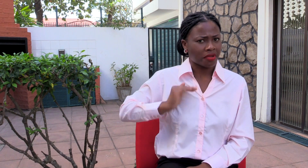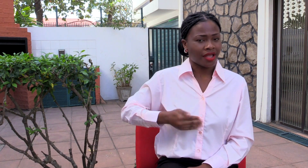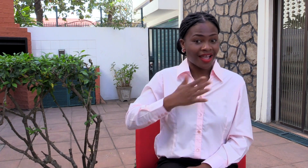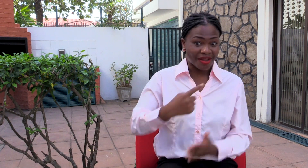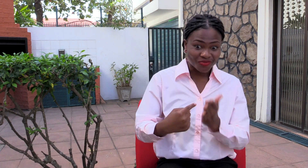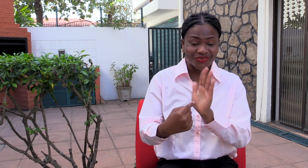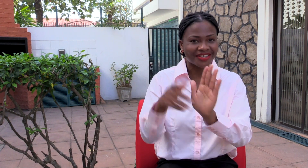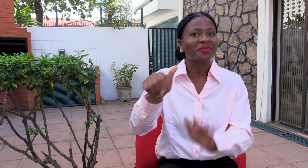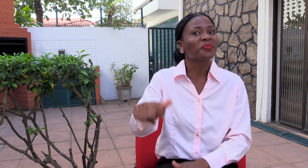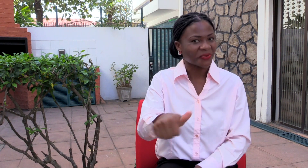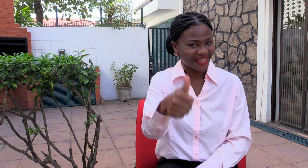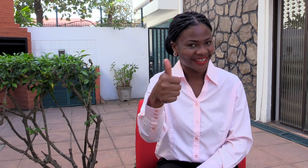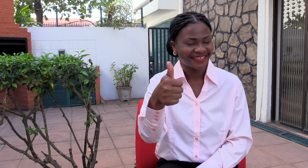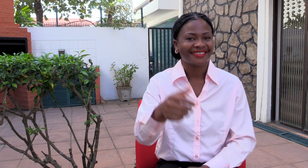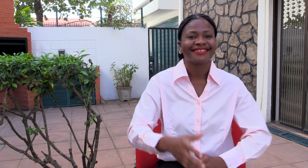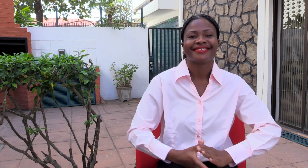mulher.